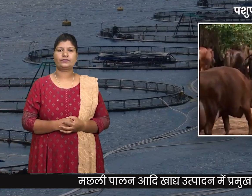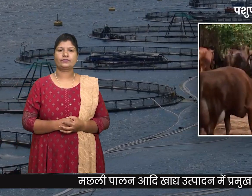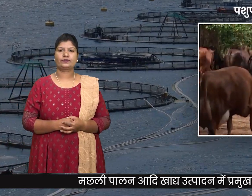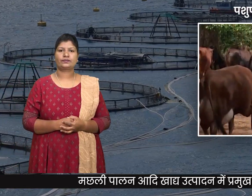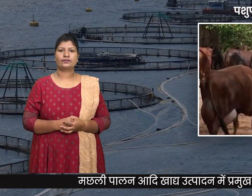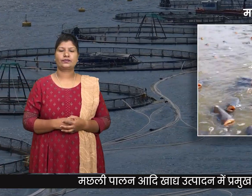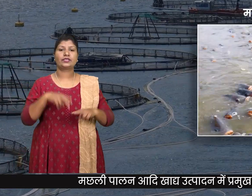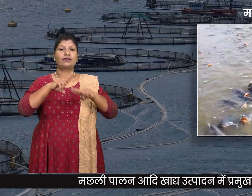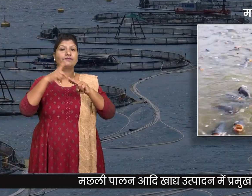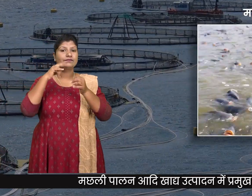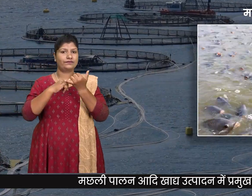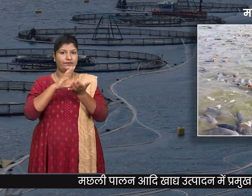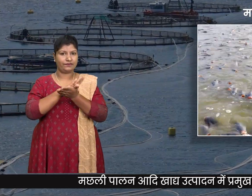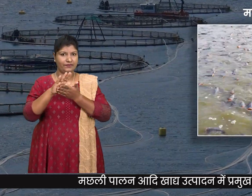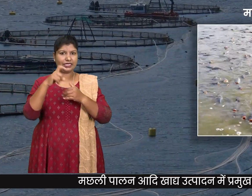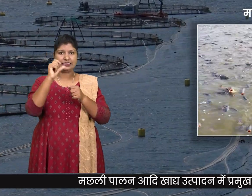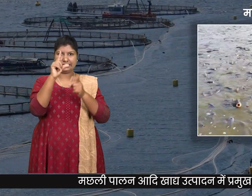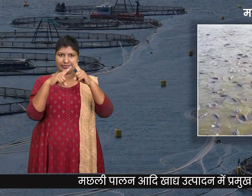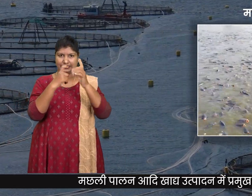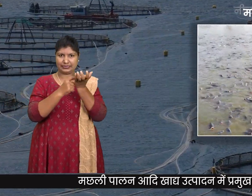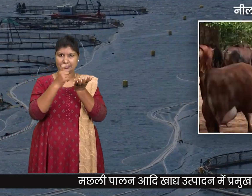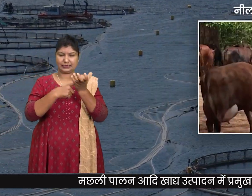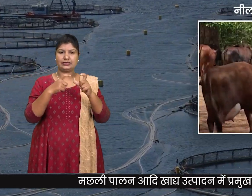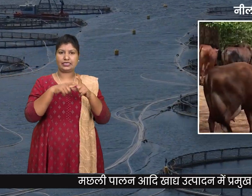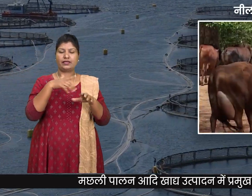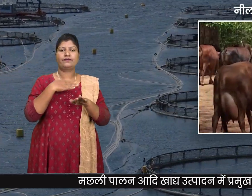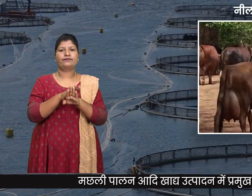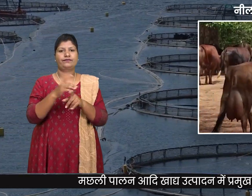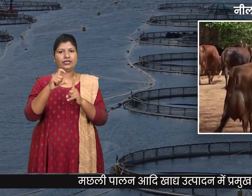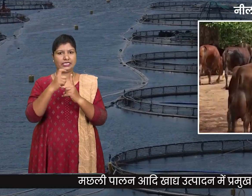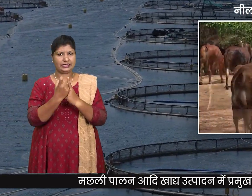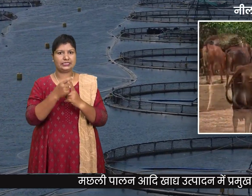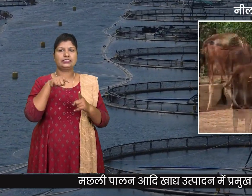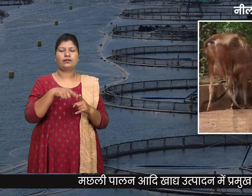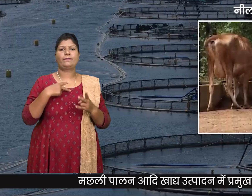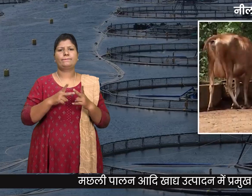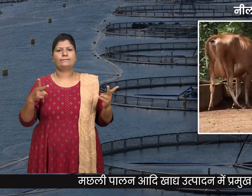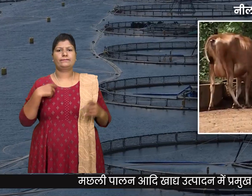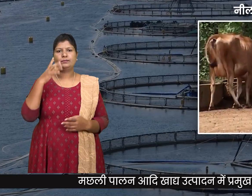मछली पालन आदि खाद्य उत्पादन में प्रमुख अभ्यास है।